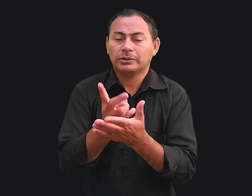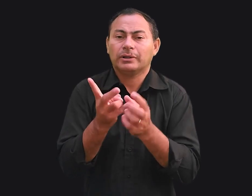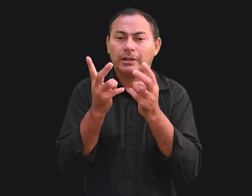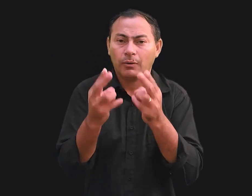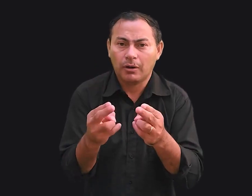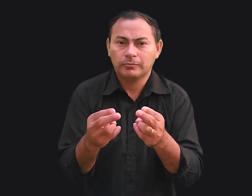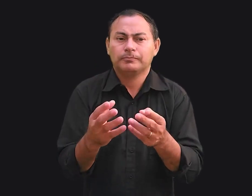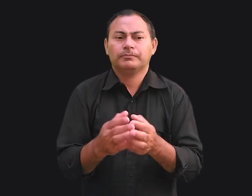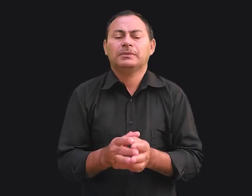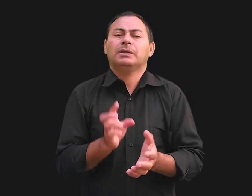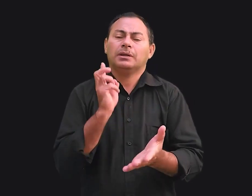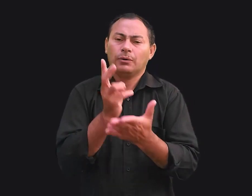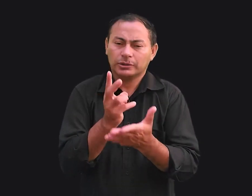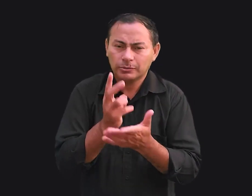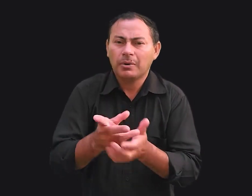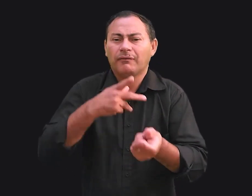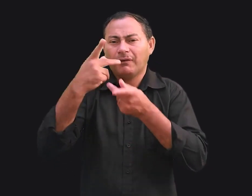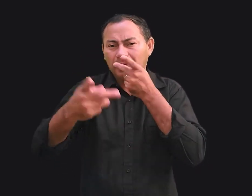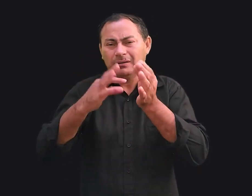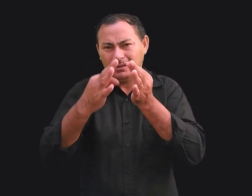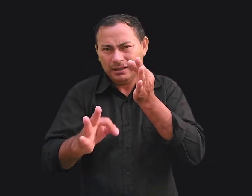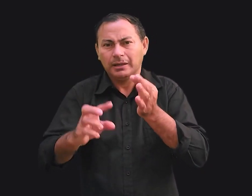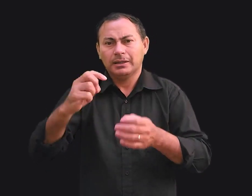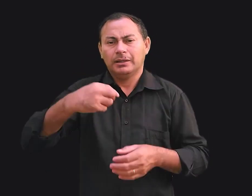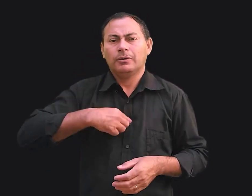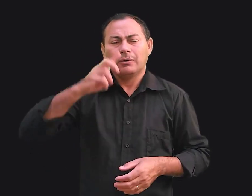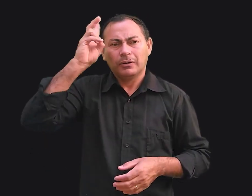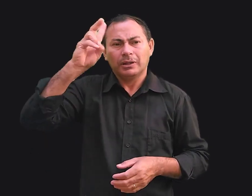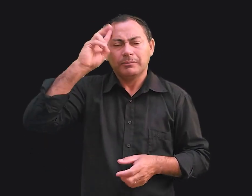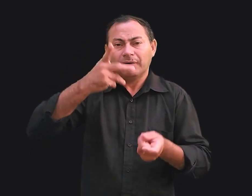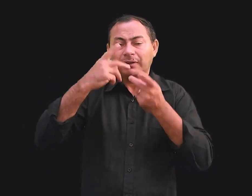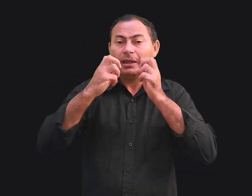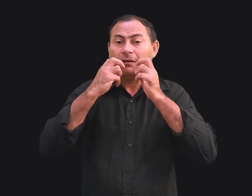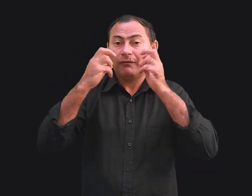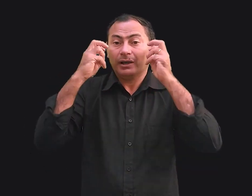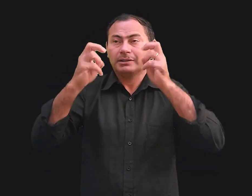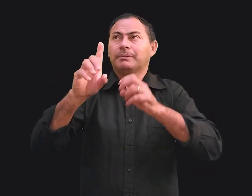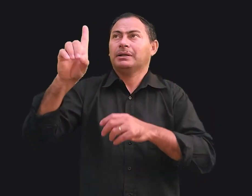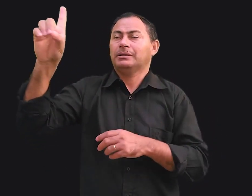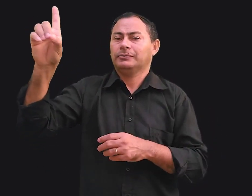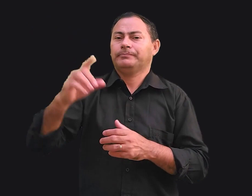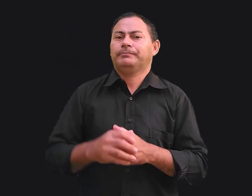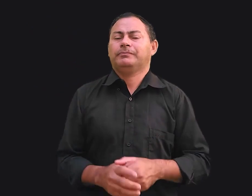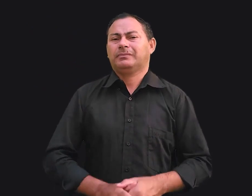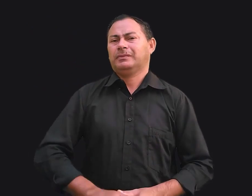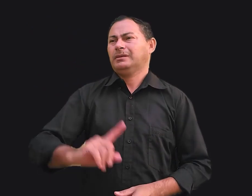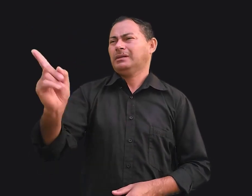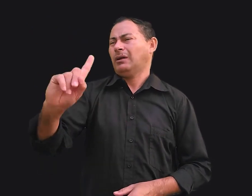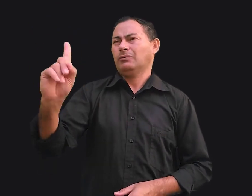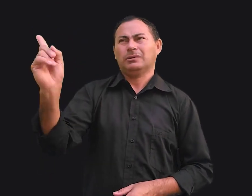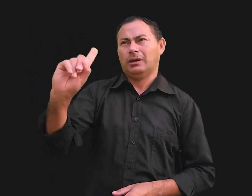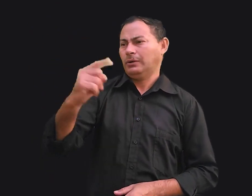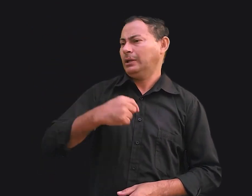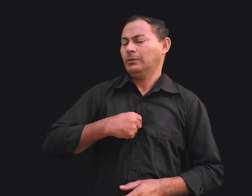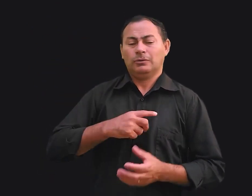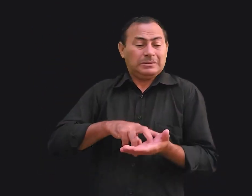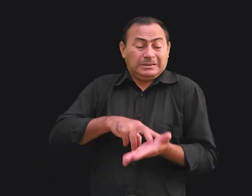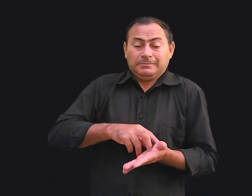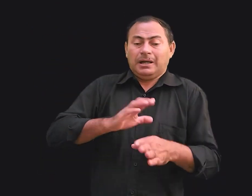o mesmo. E ele continuou: lembro-me de clamar em voz alta para Deus. Não, eu não aguento mais